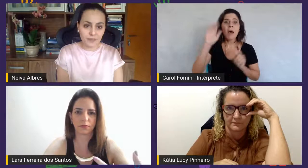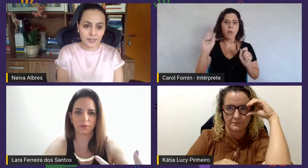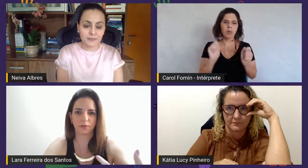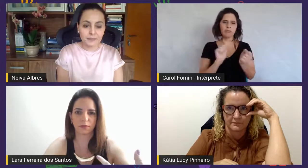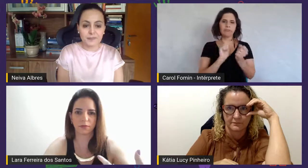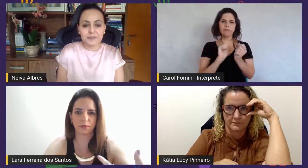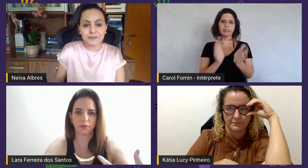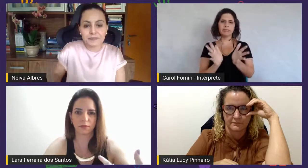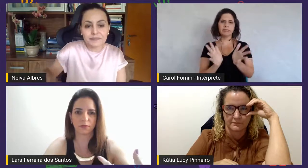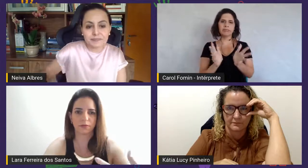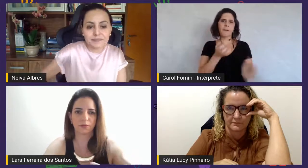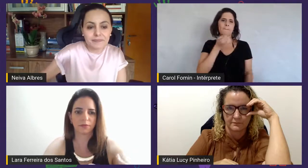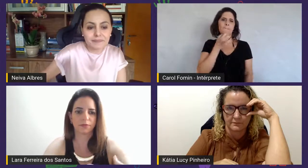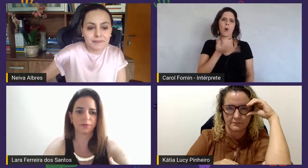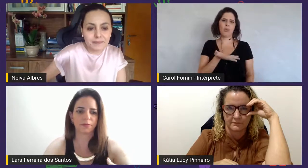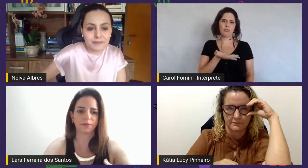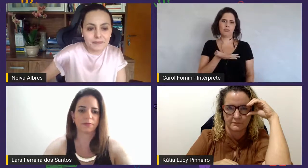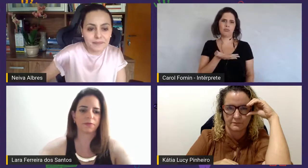interpretação, né?